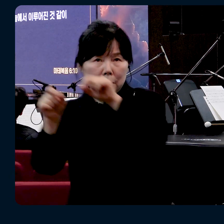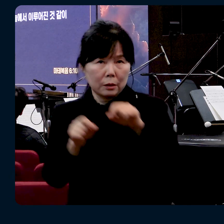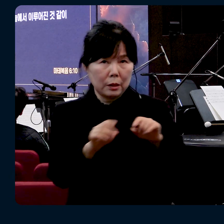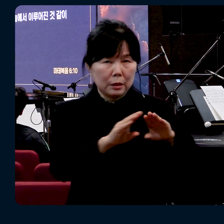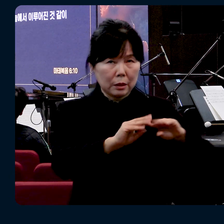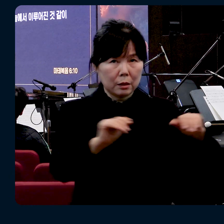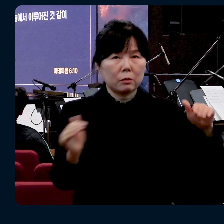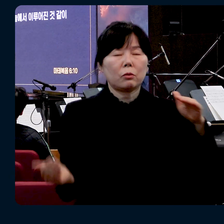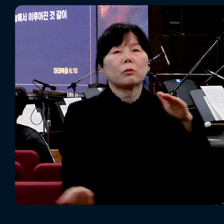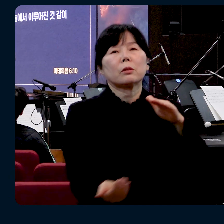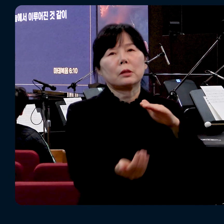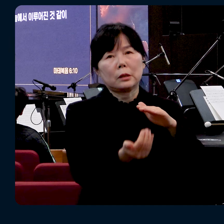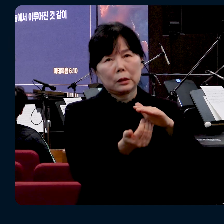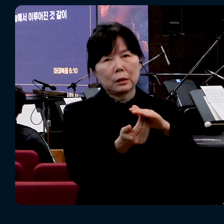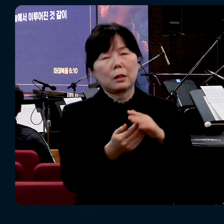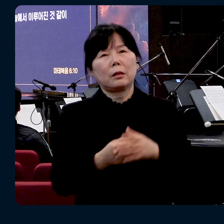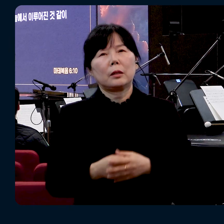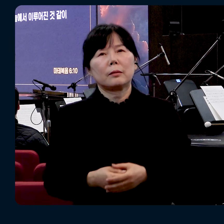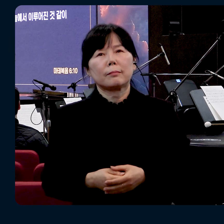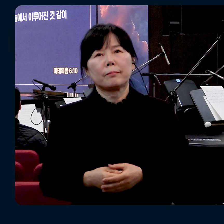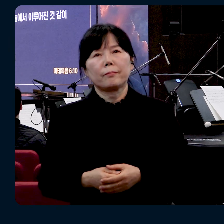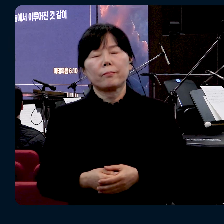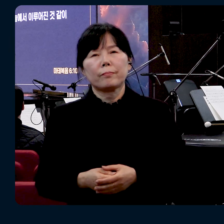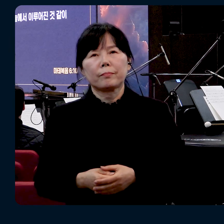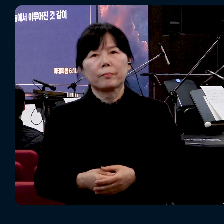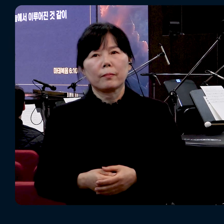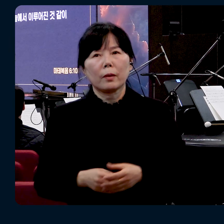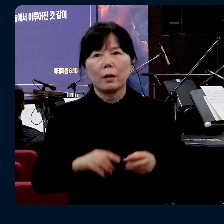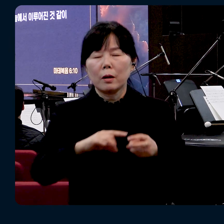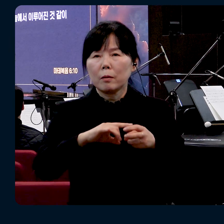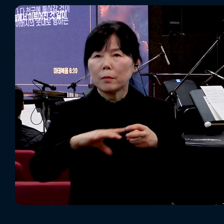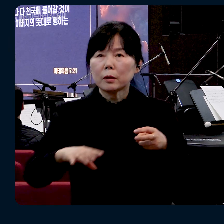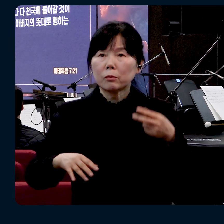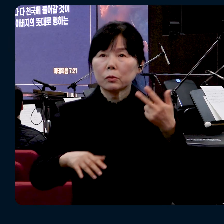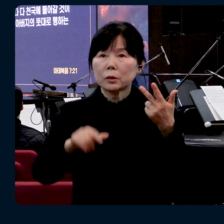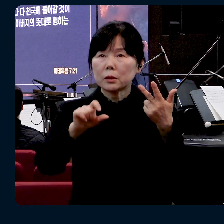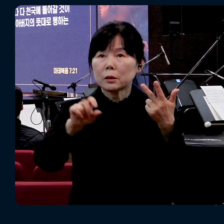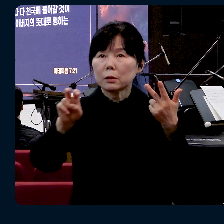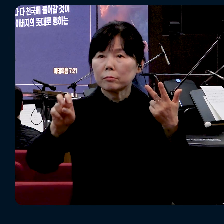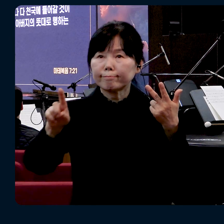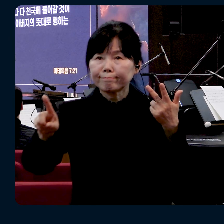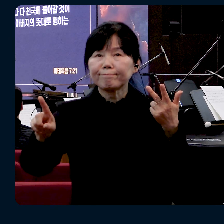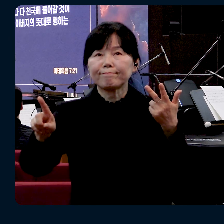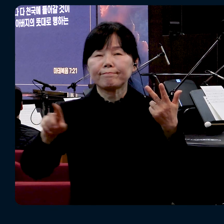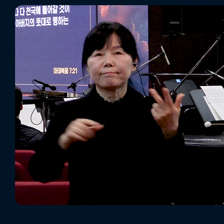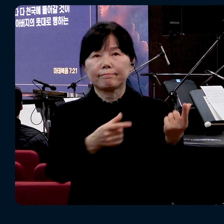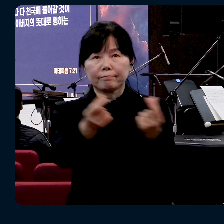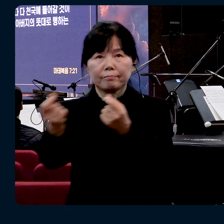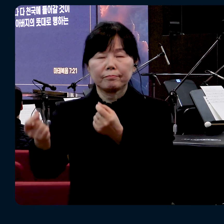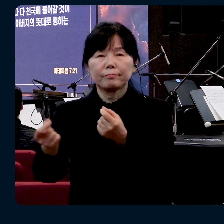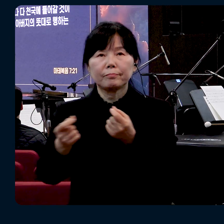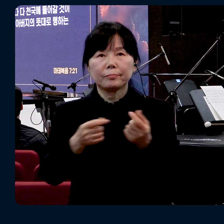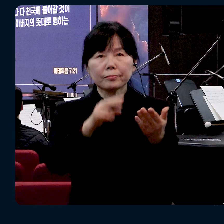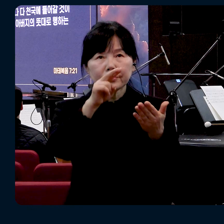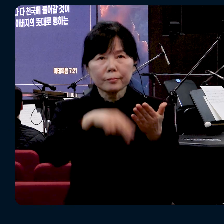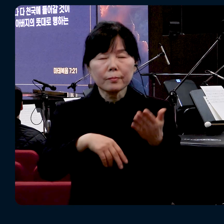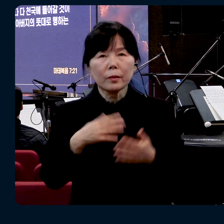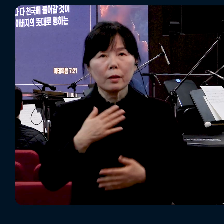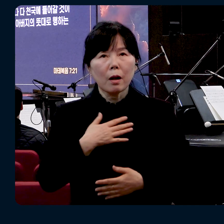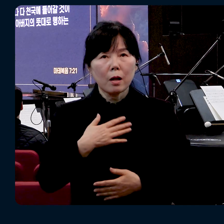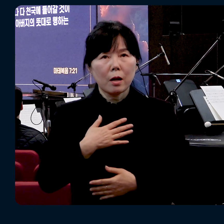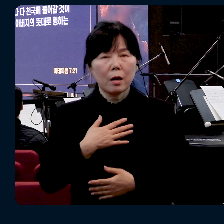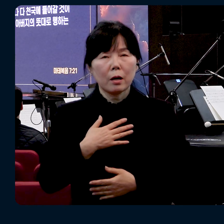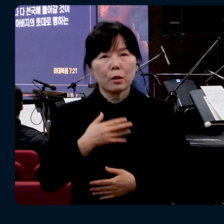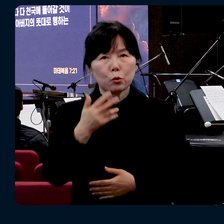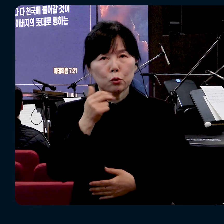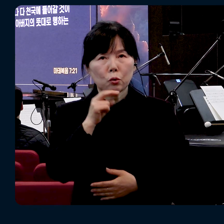하늘에서 이루어진 것 같이 땅에서도 이루어지이다. 마태복음 7장 21절 말씀 함께 읽겠습니다. 같이